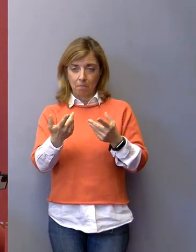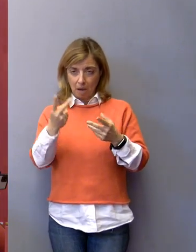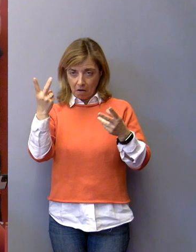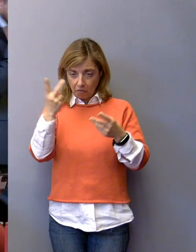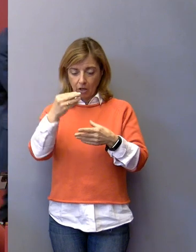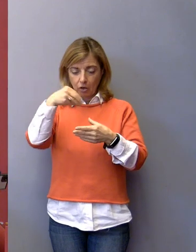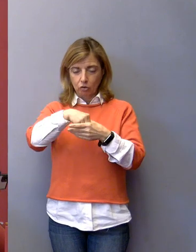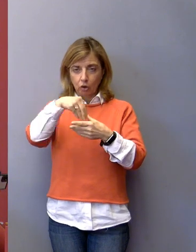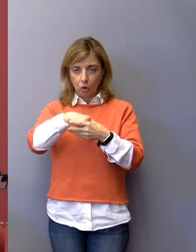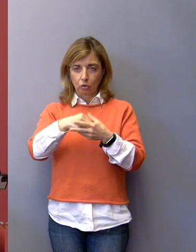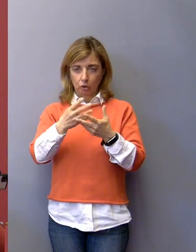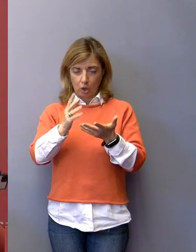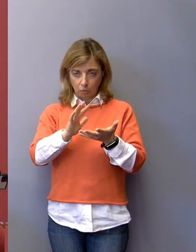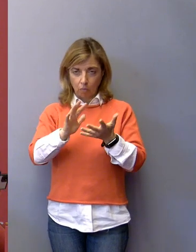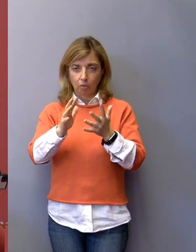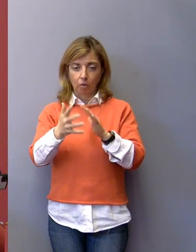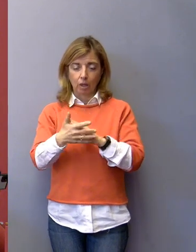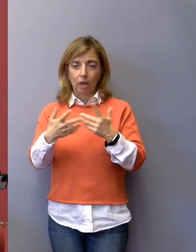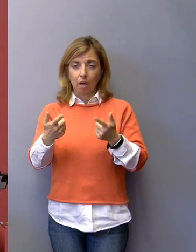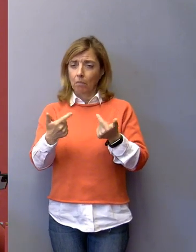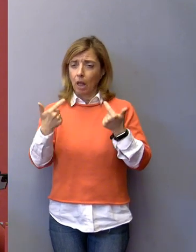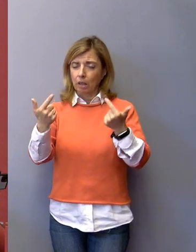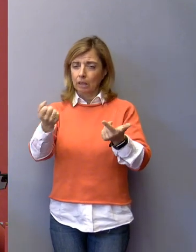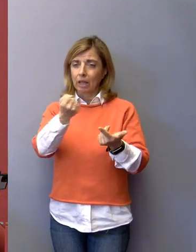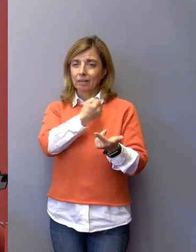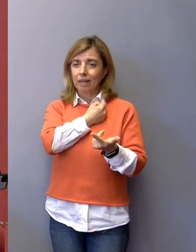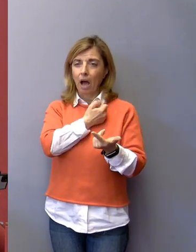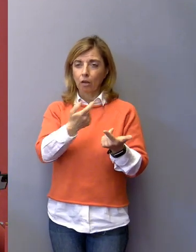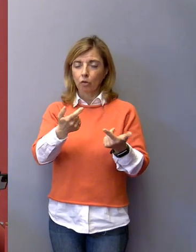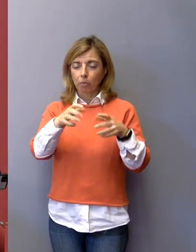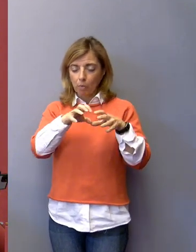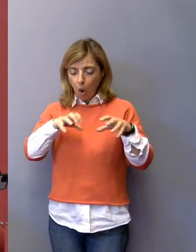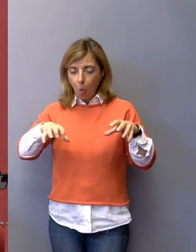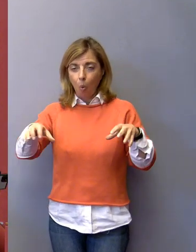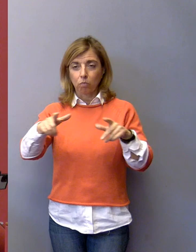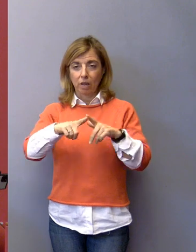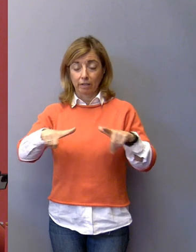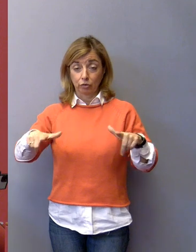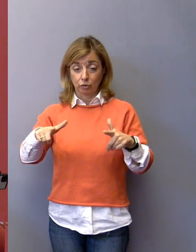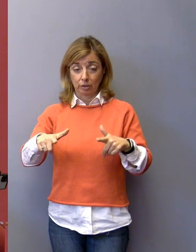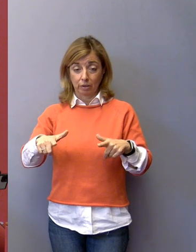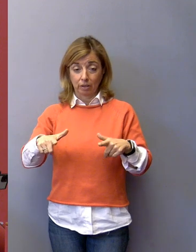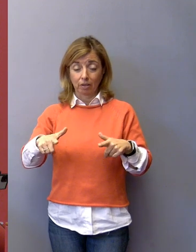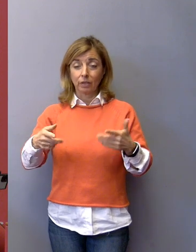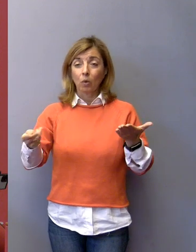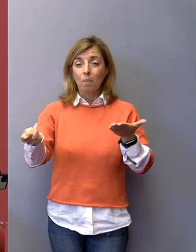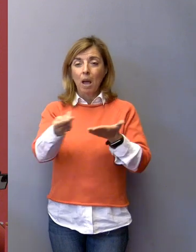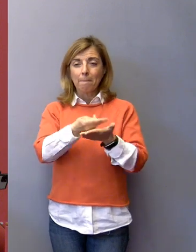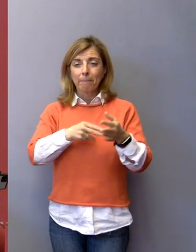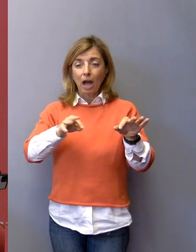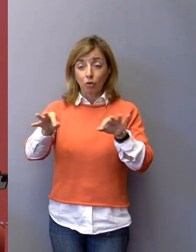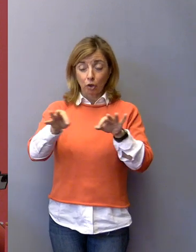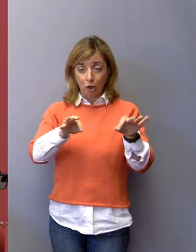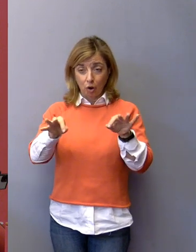il tessuto urbanistico della città Infatti Caro Sindaco noi dobbiamo capire se il piano regolatore di questa città lo stabiliscono